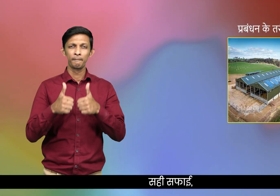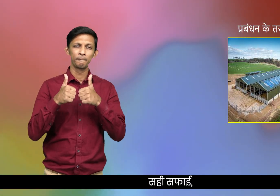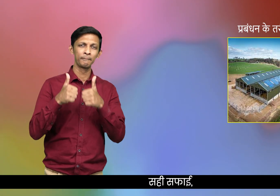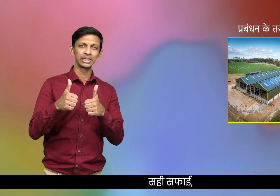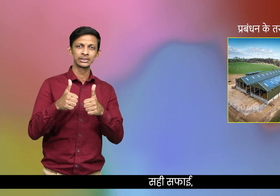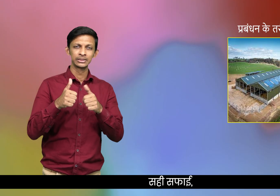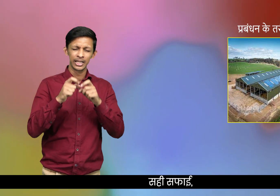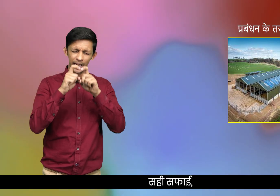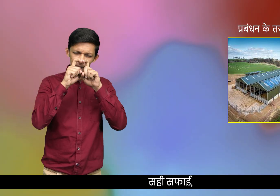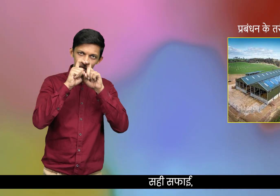सही सफाई,